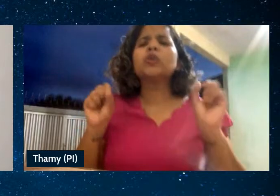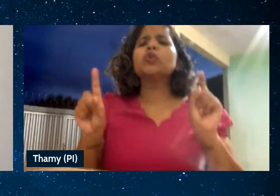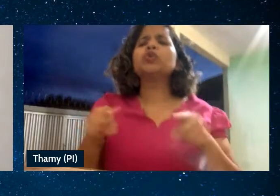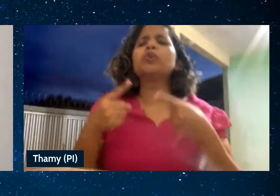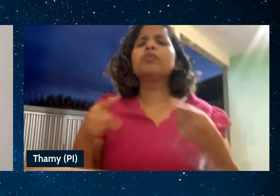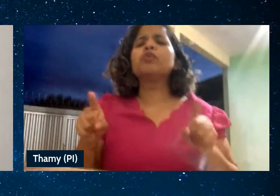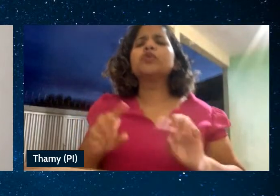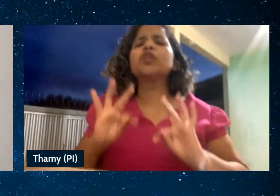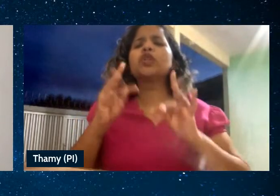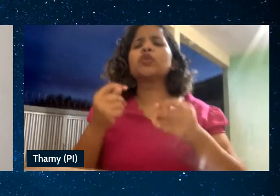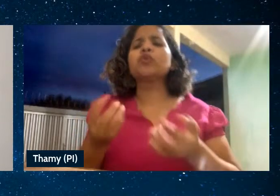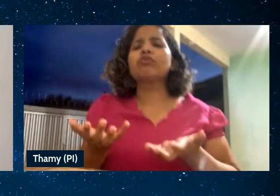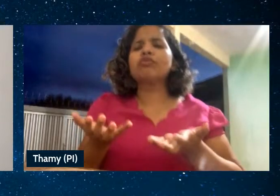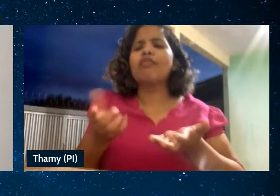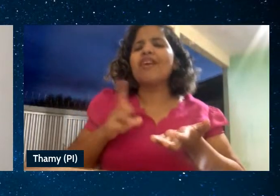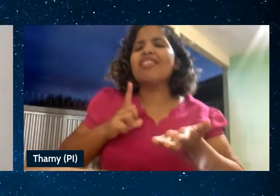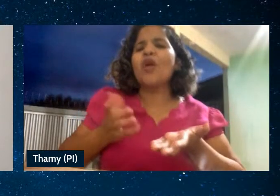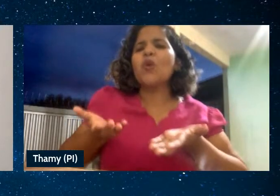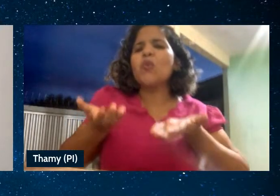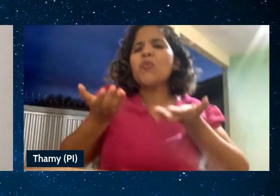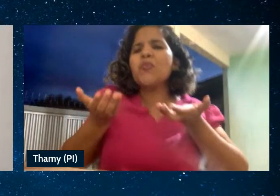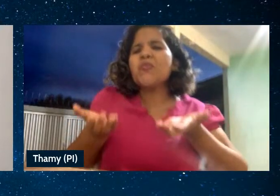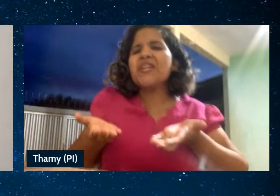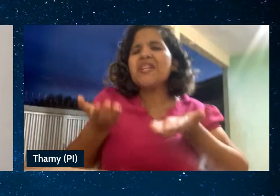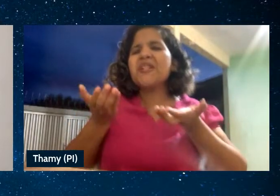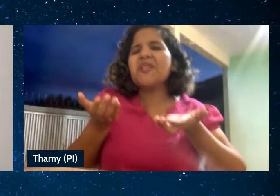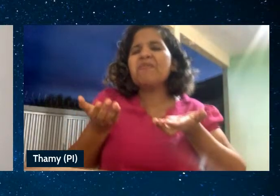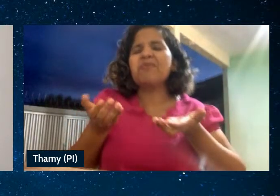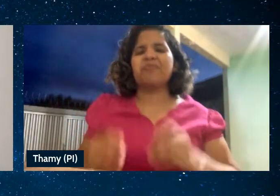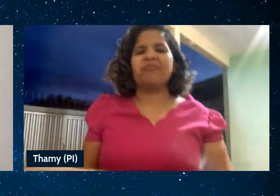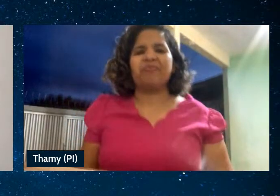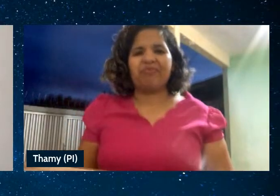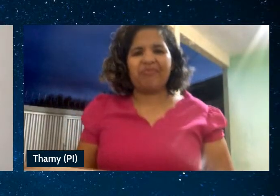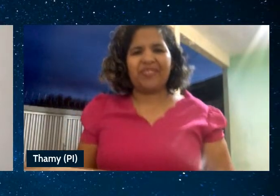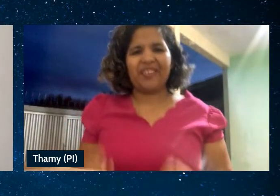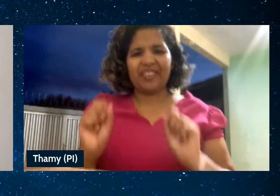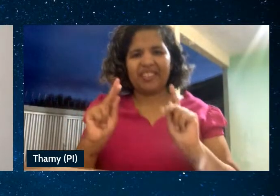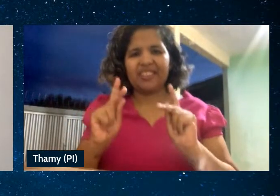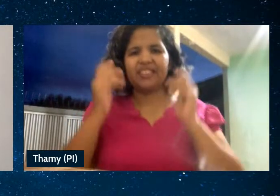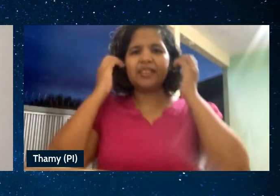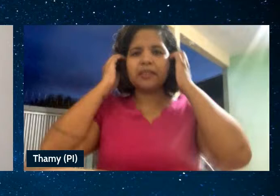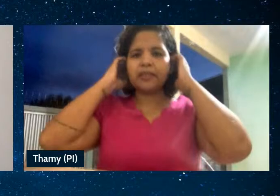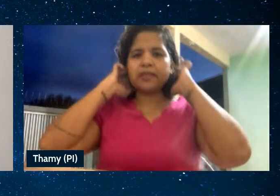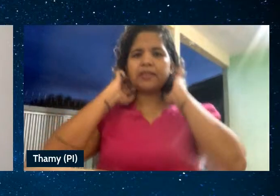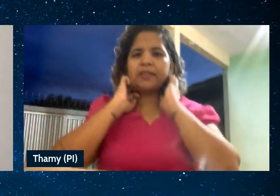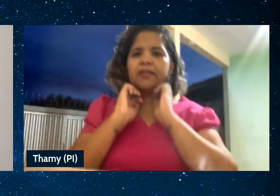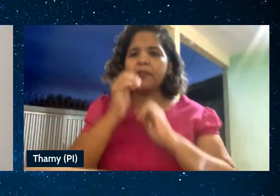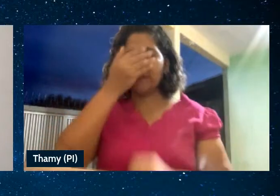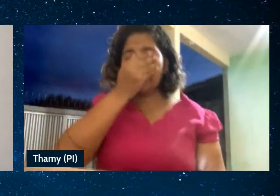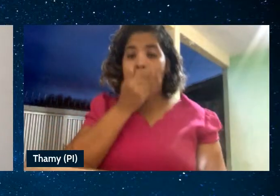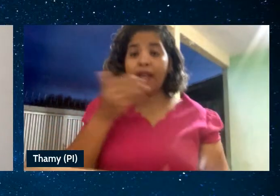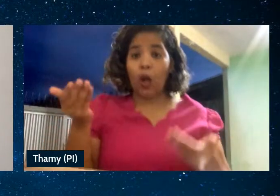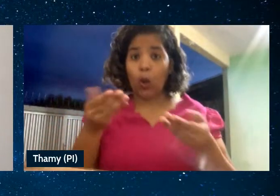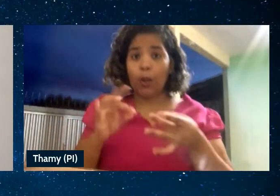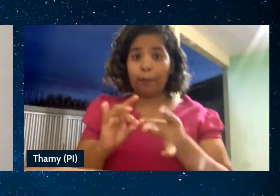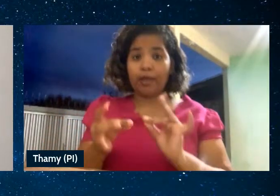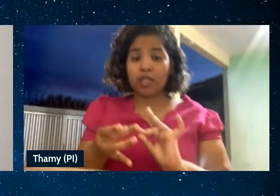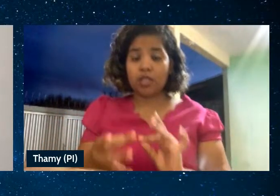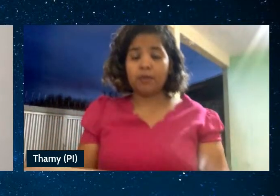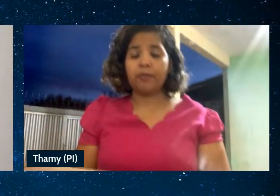equilíbrio aceitável para cada um de nós ok Vamos à nossa